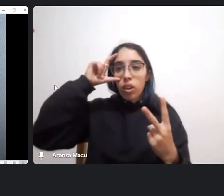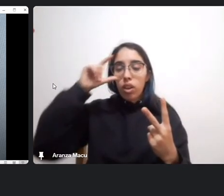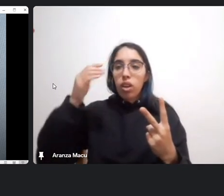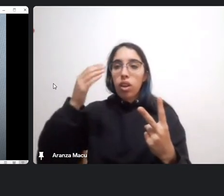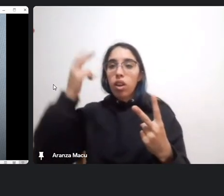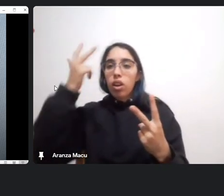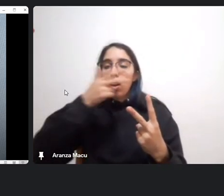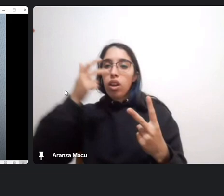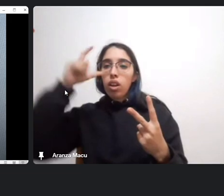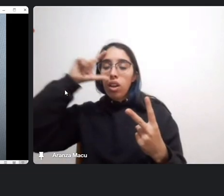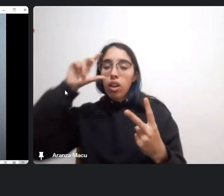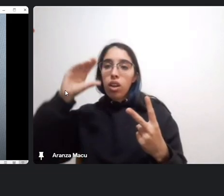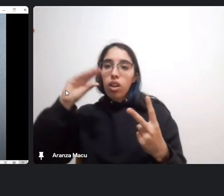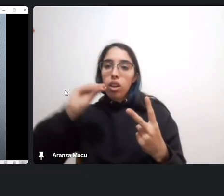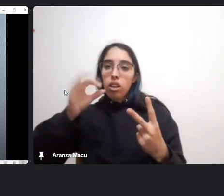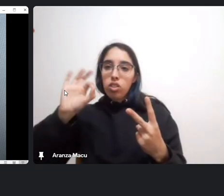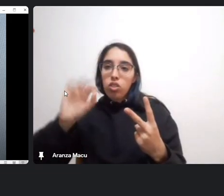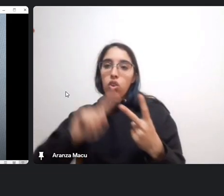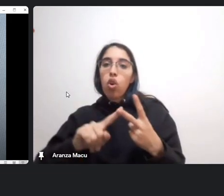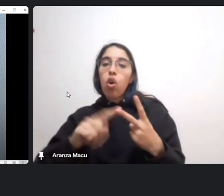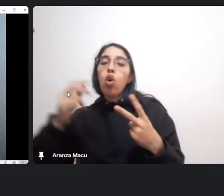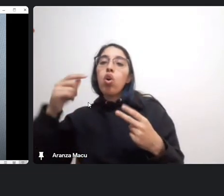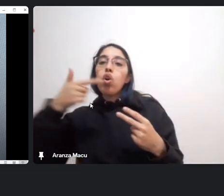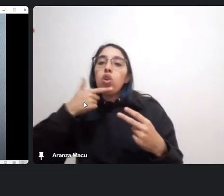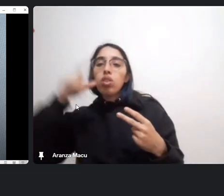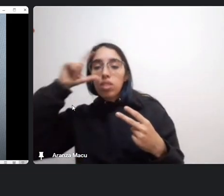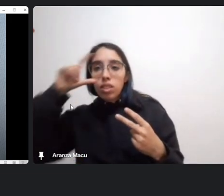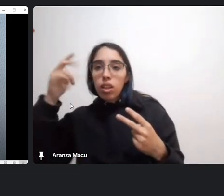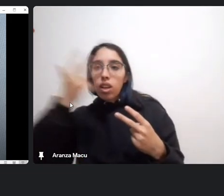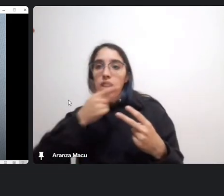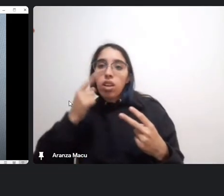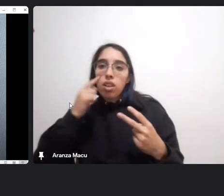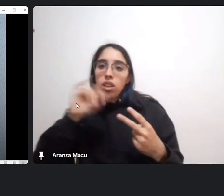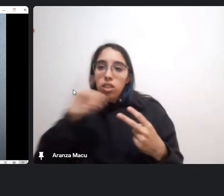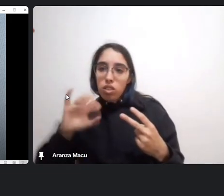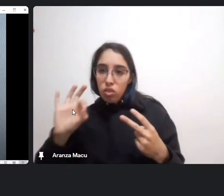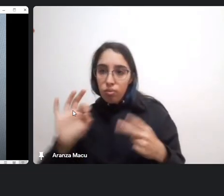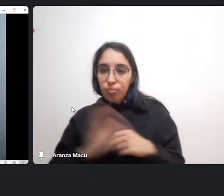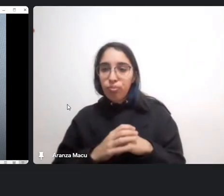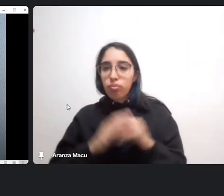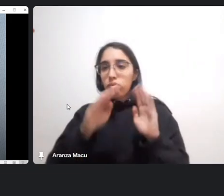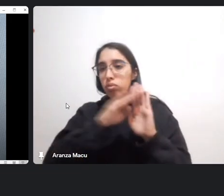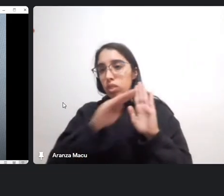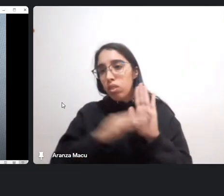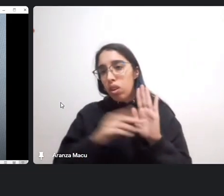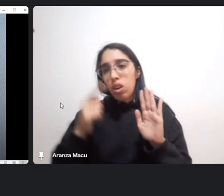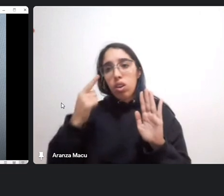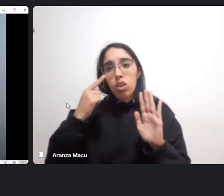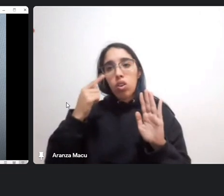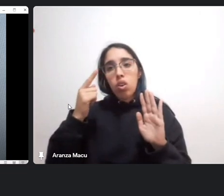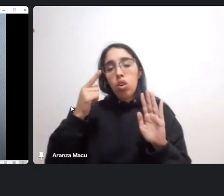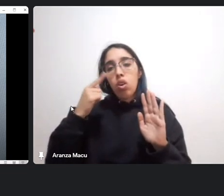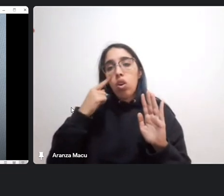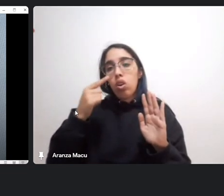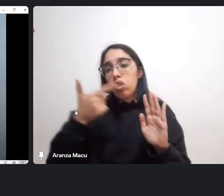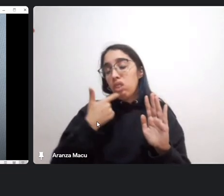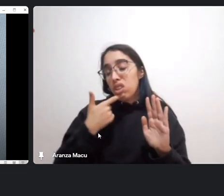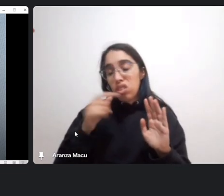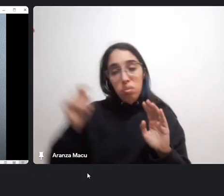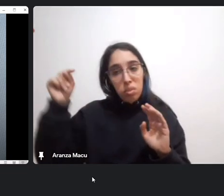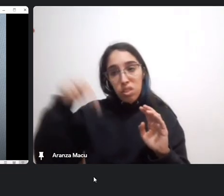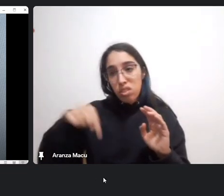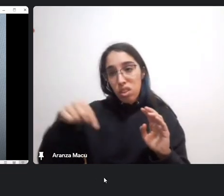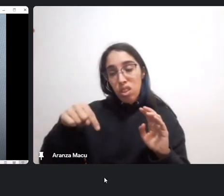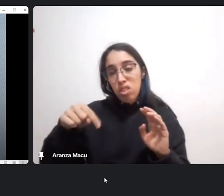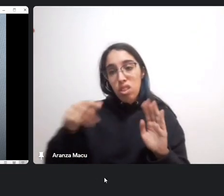verbo principal, es o está. Y el took es en pasado, que es, en este caso,